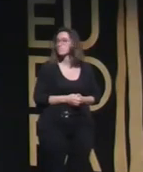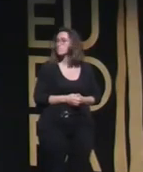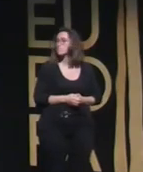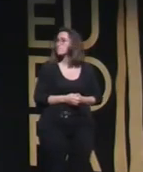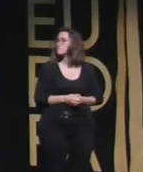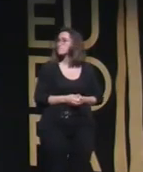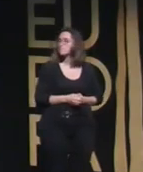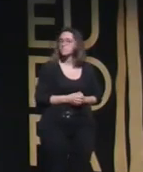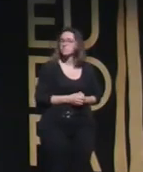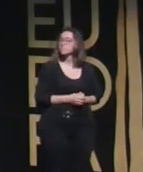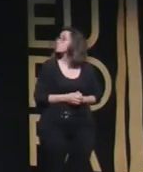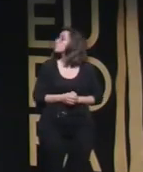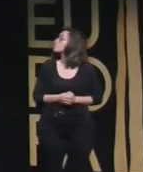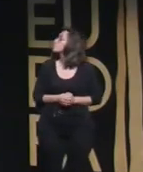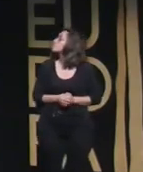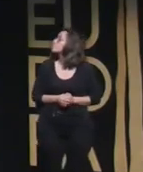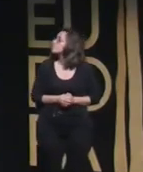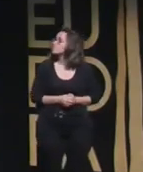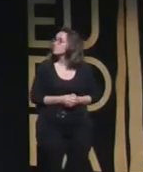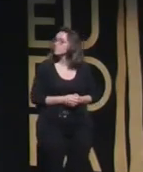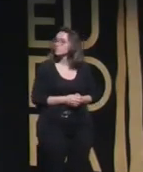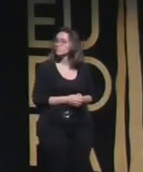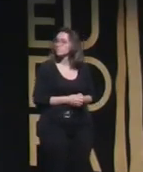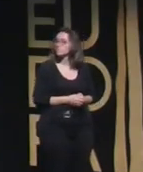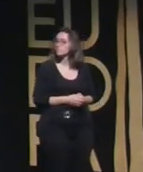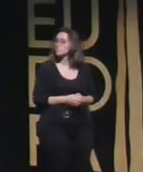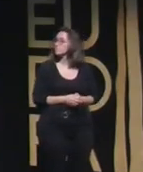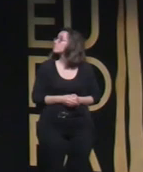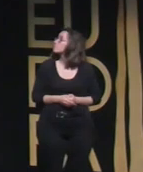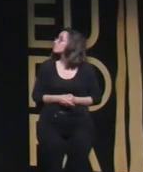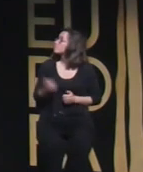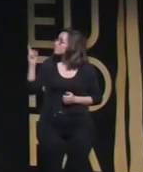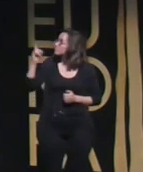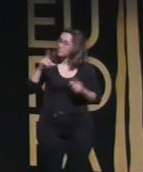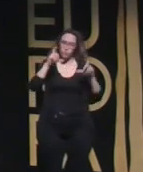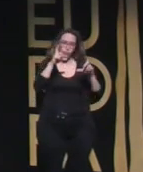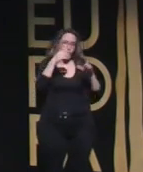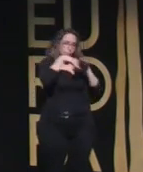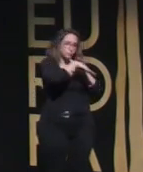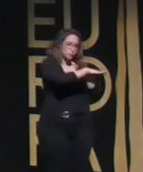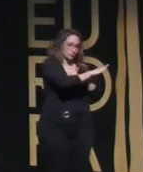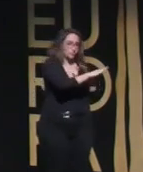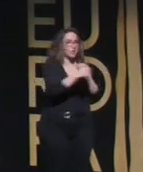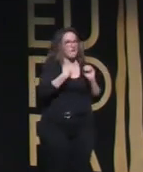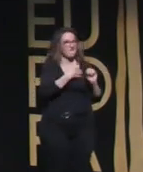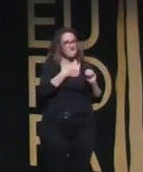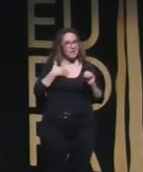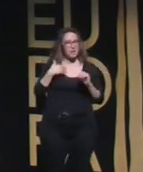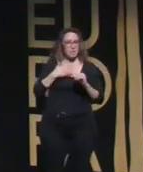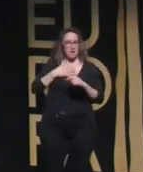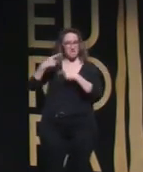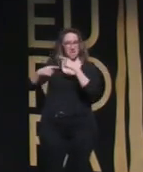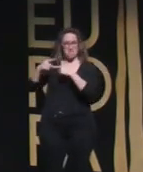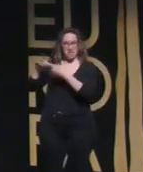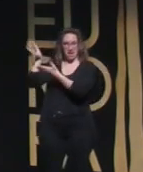Cuando, claro, algunas de estas fotos igual son de tenerlas por casa, ¿no? He intentado no poner algunas de mi familia, ya que vengo a Vitoria, por si